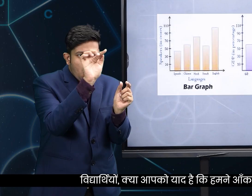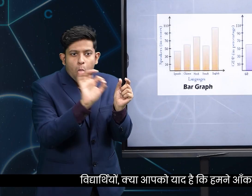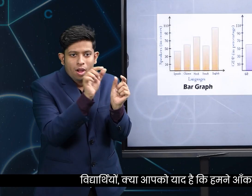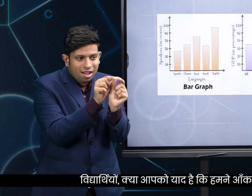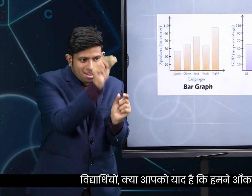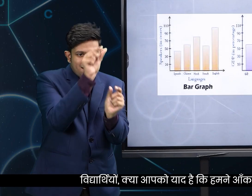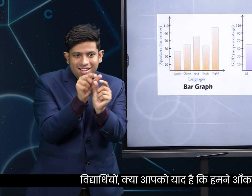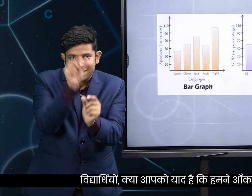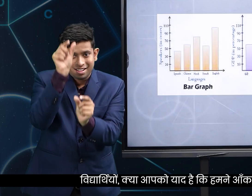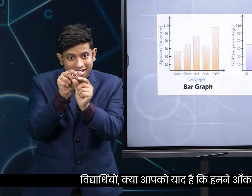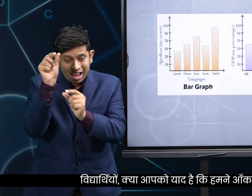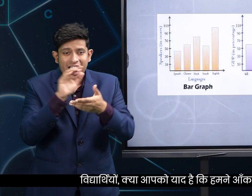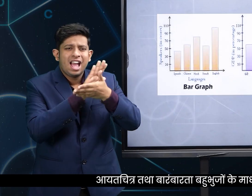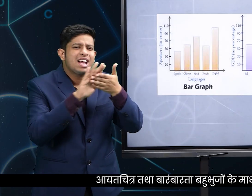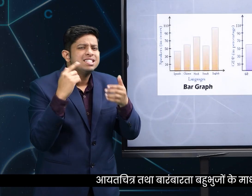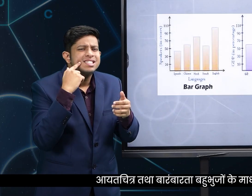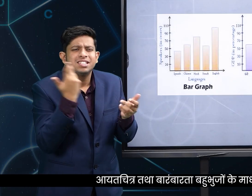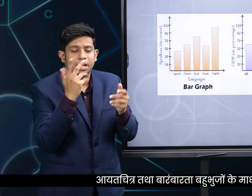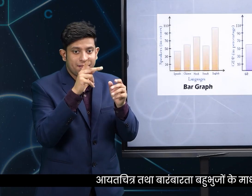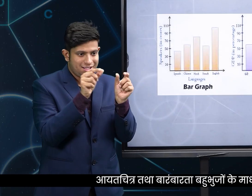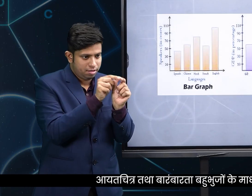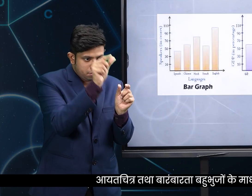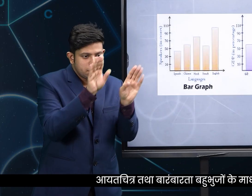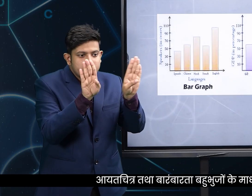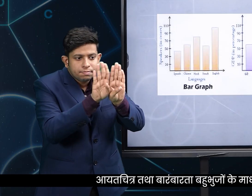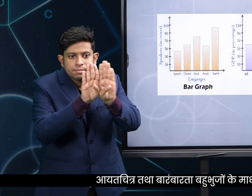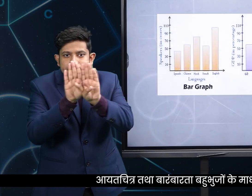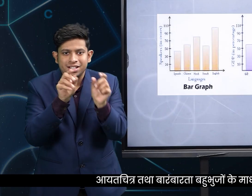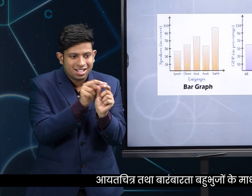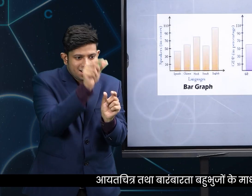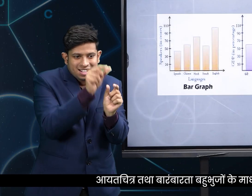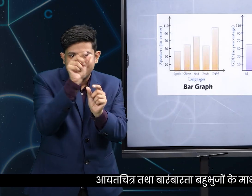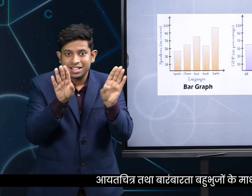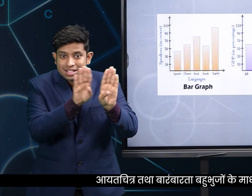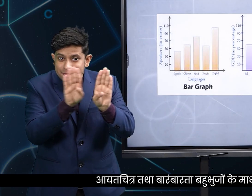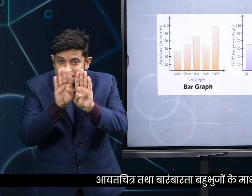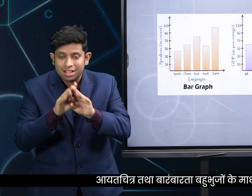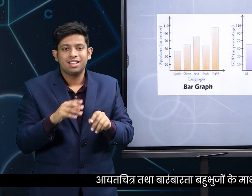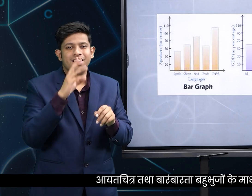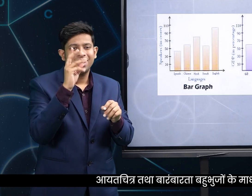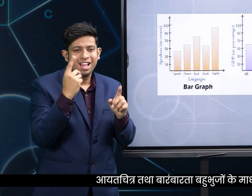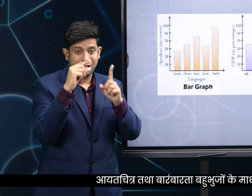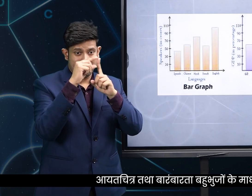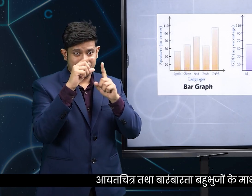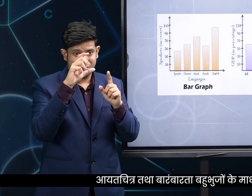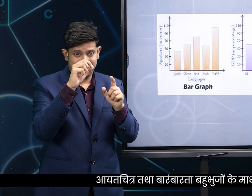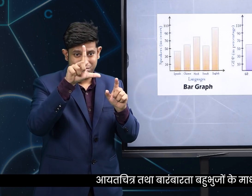दंड रेखांकन, आयत चित्र तथा बराबरातर बहुभुजों के माध्यम से निरूपित